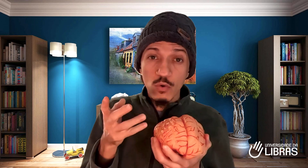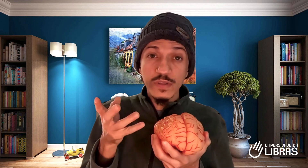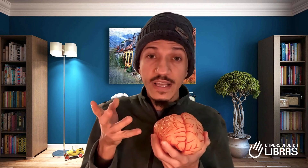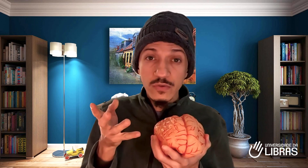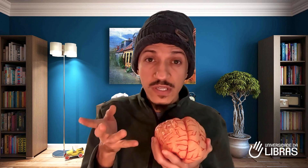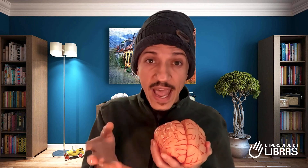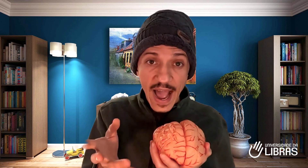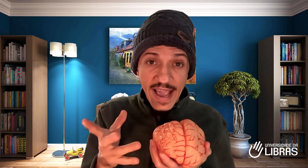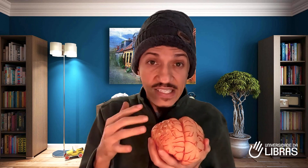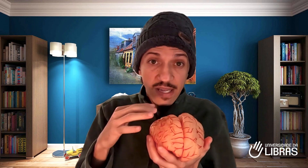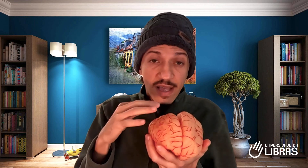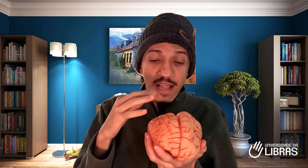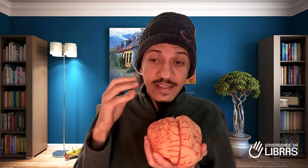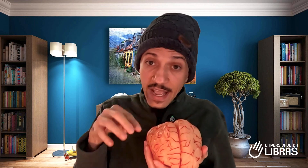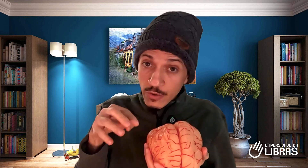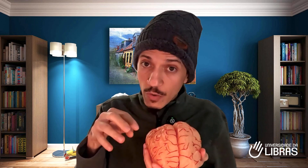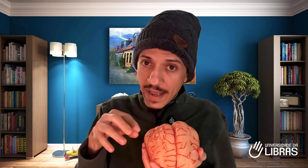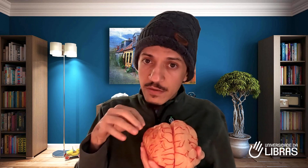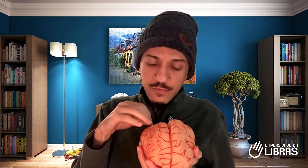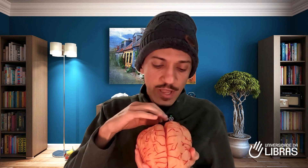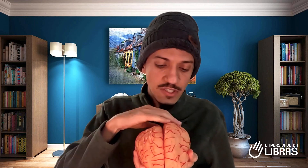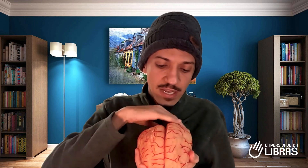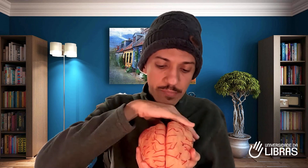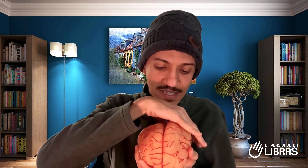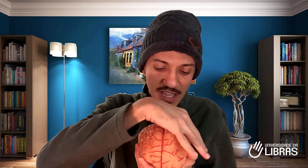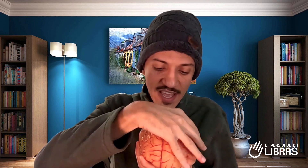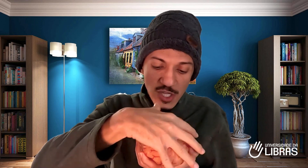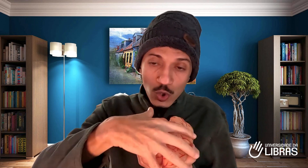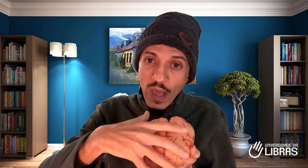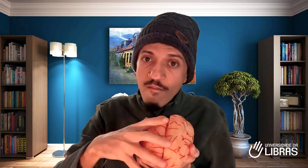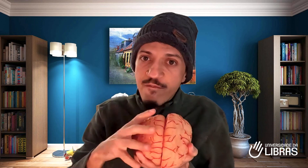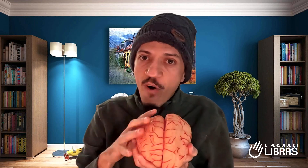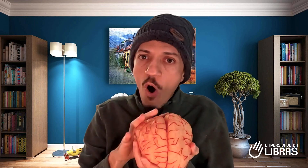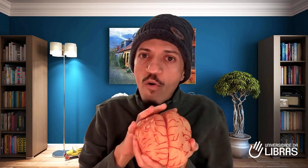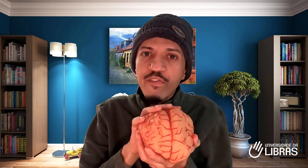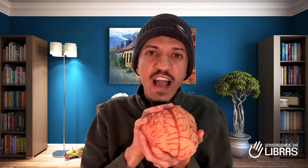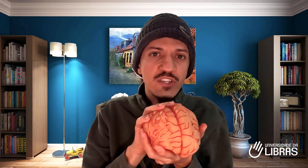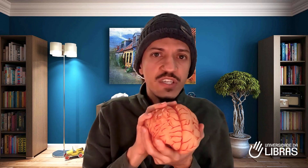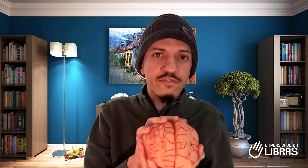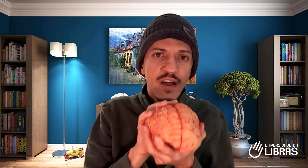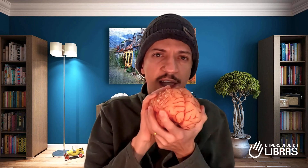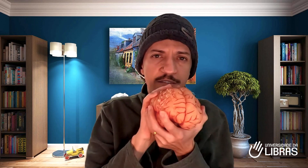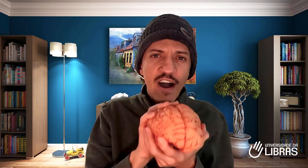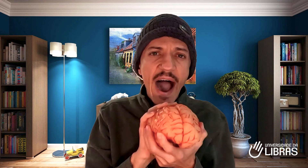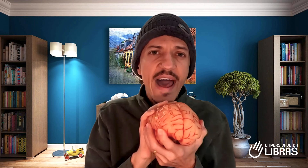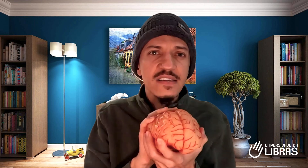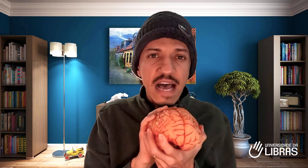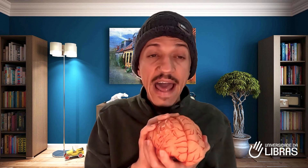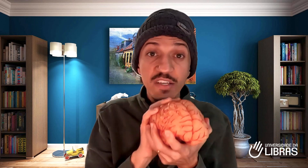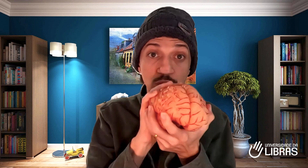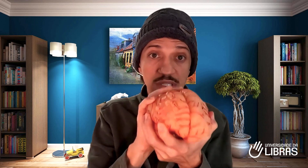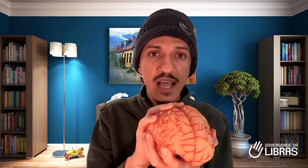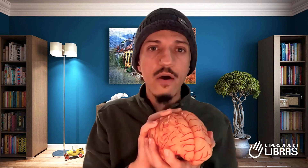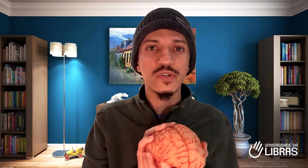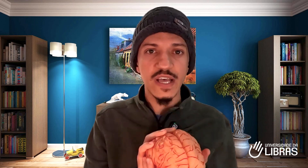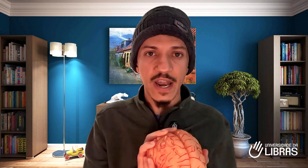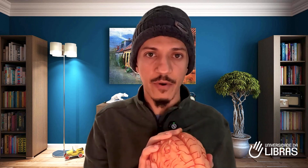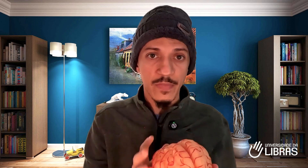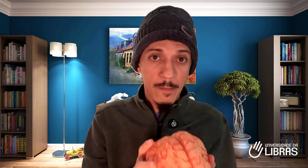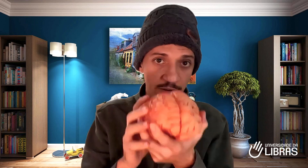contextos reais, dentro do método Fluente em Libras, isso envolve e ativa várias áreas do seu cérebro. Para você ter